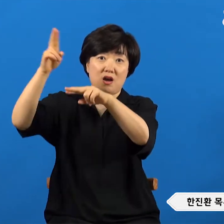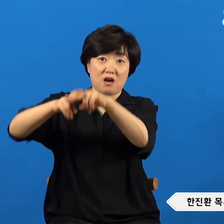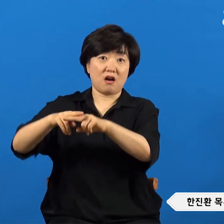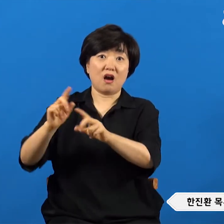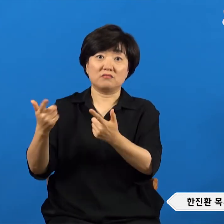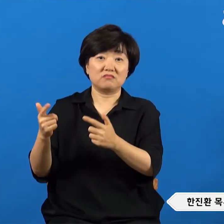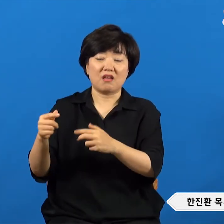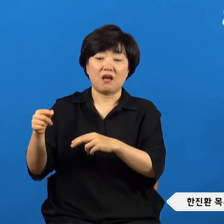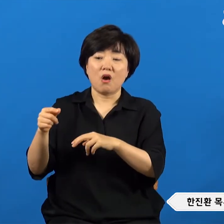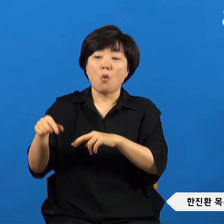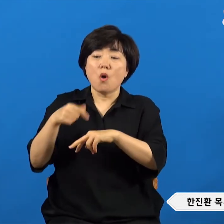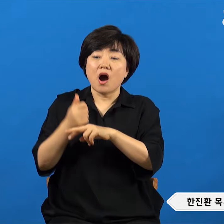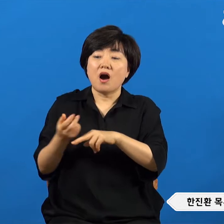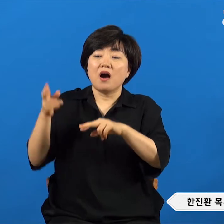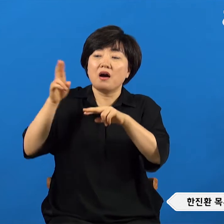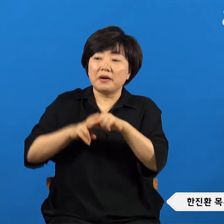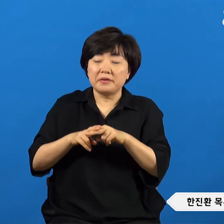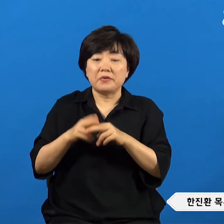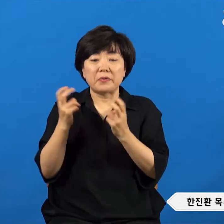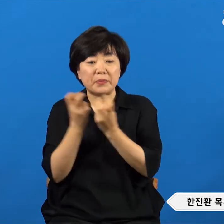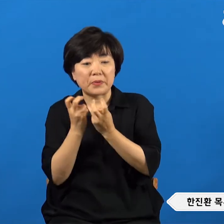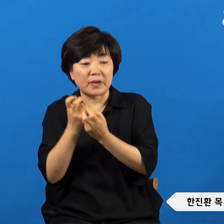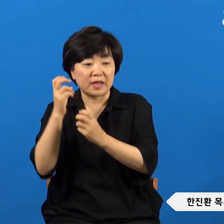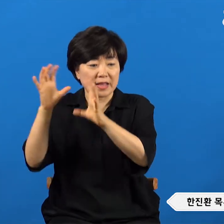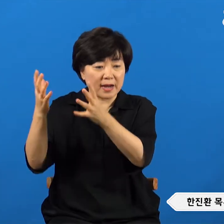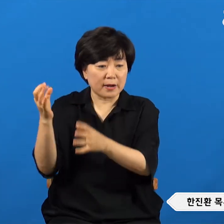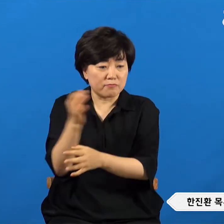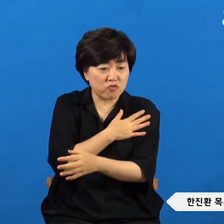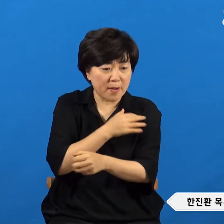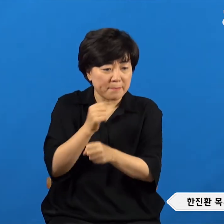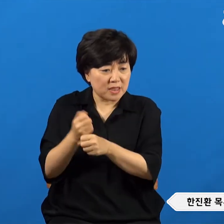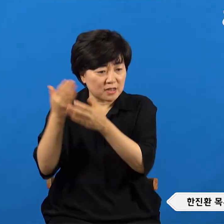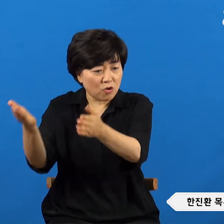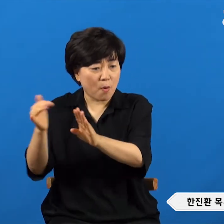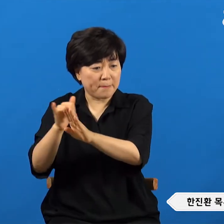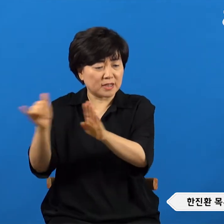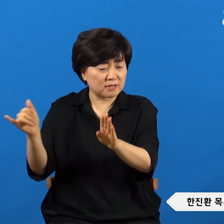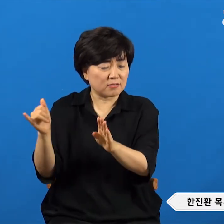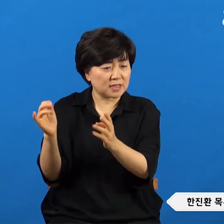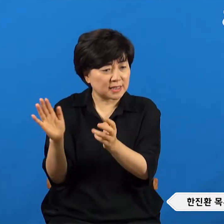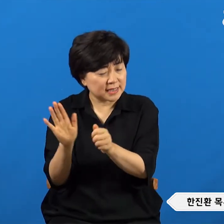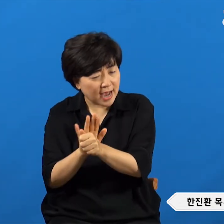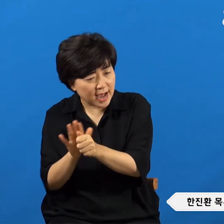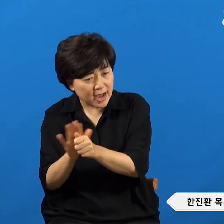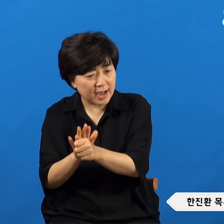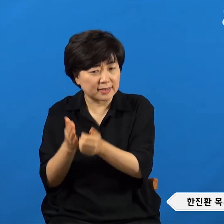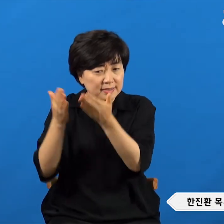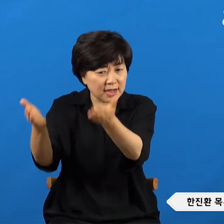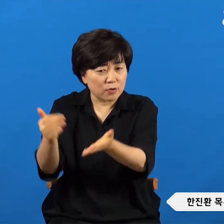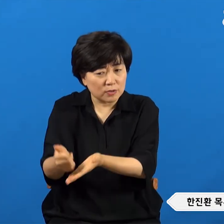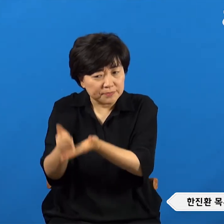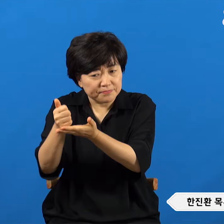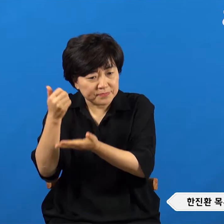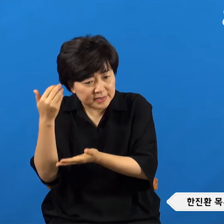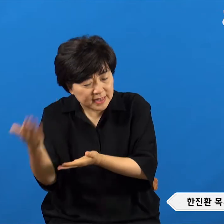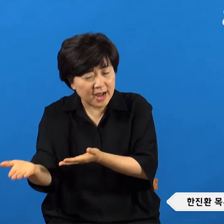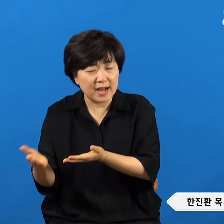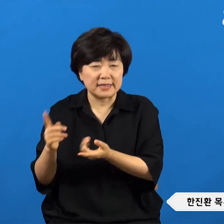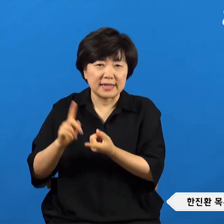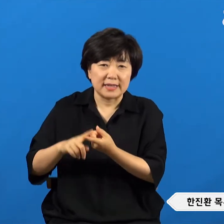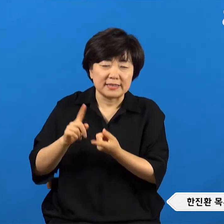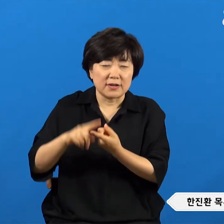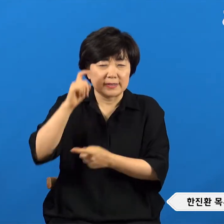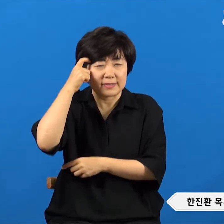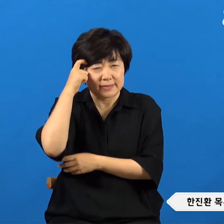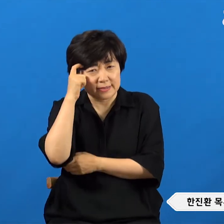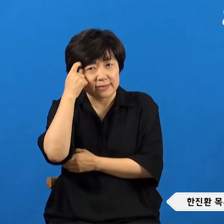자리에 앉아 있는 동안에 어떻게 하면 나라를 부강하게 만들고 백성들을 좀 잘 섬기고 잘 다스려